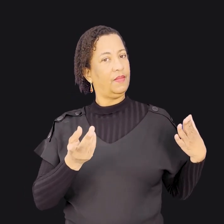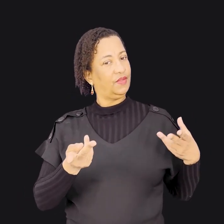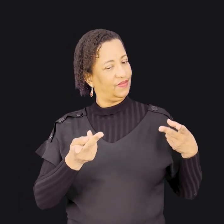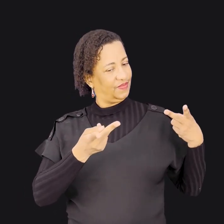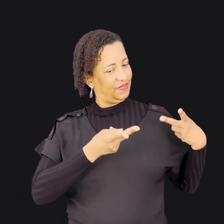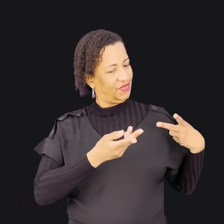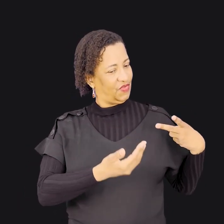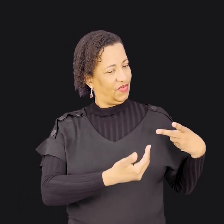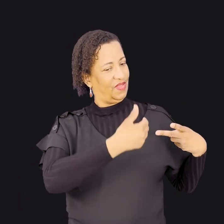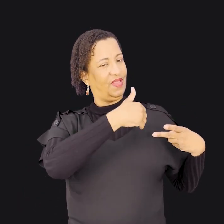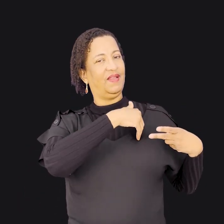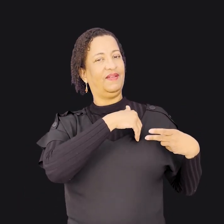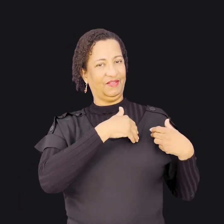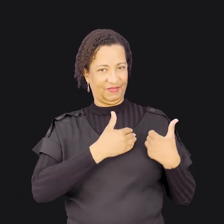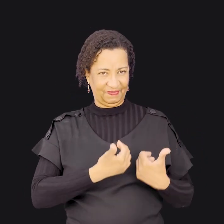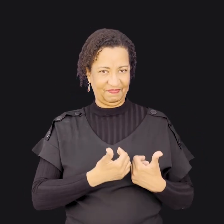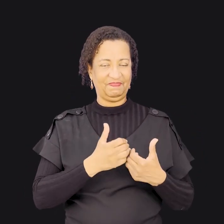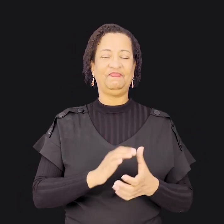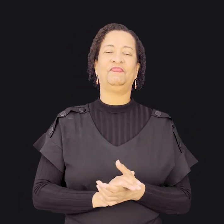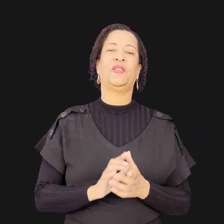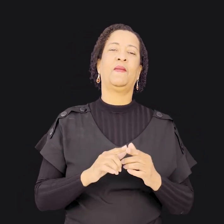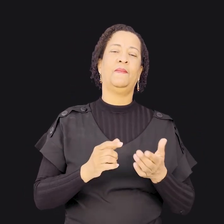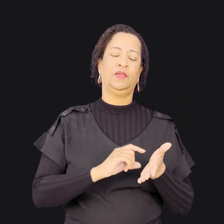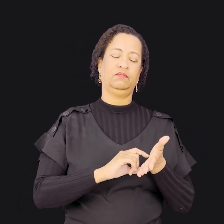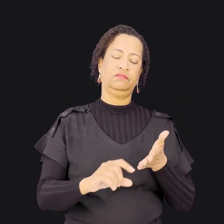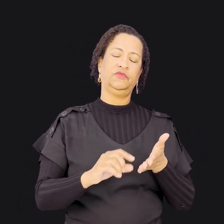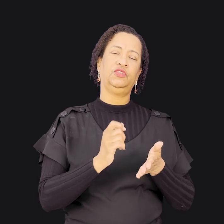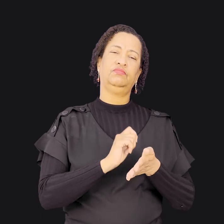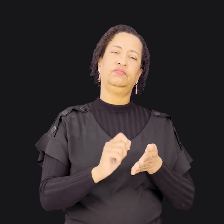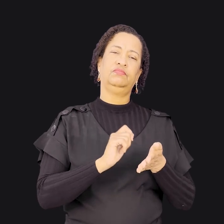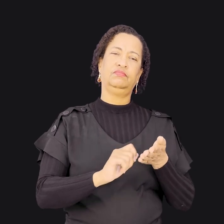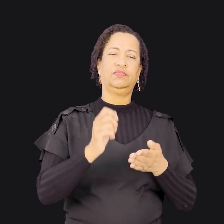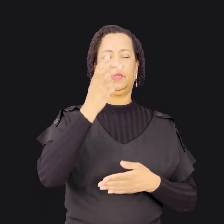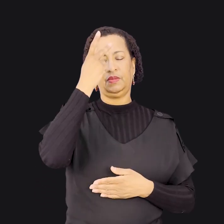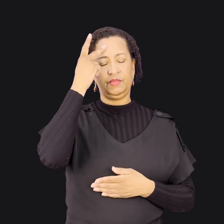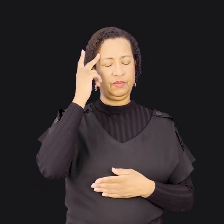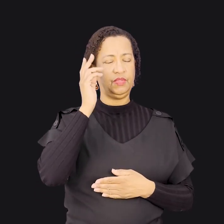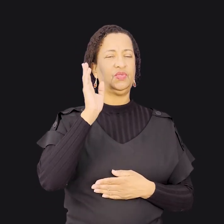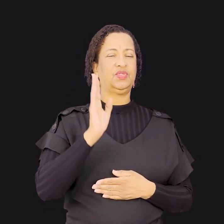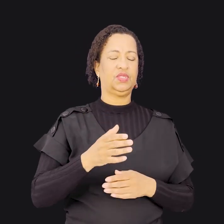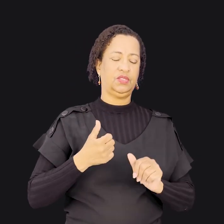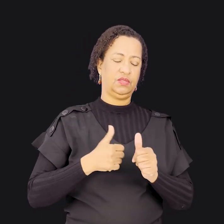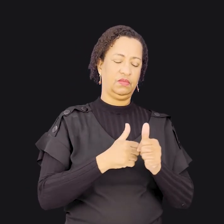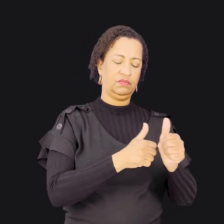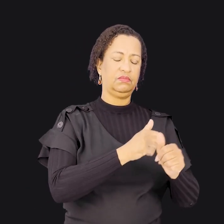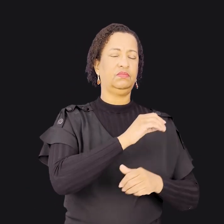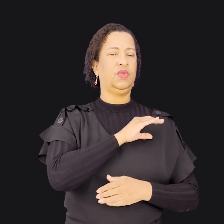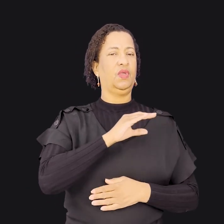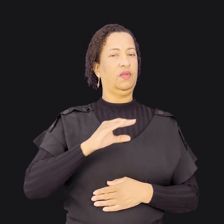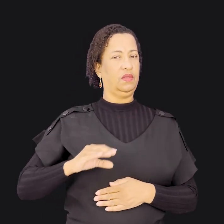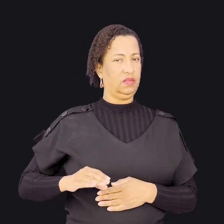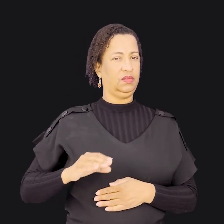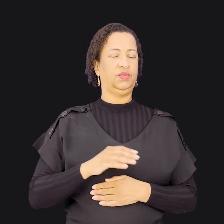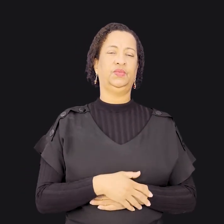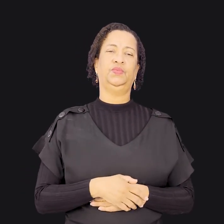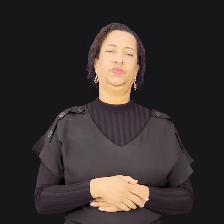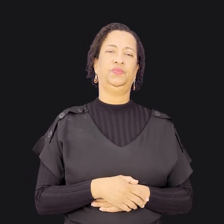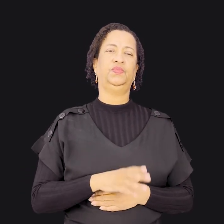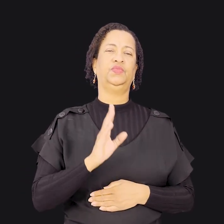o convidarmos para entrar, ele entra. Mas esse versículo foi escrito para pessoas que já eram seguidoras de Cristo. Elas